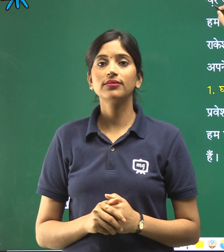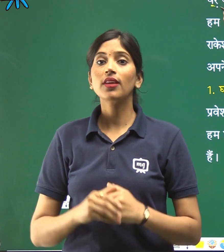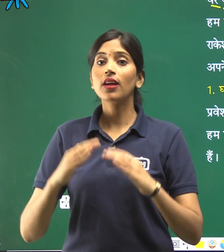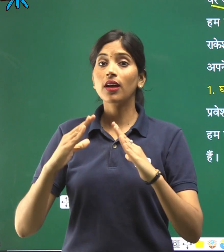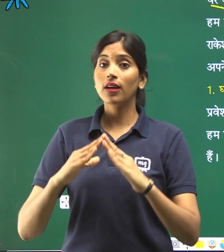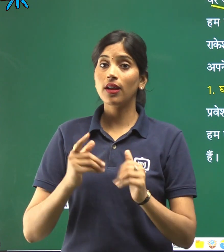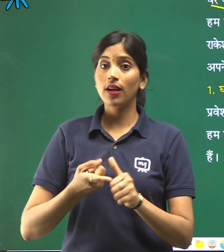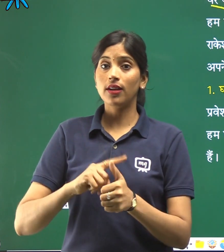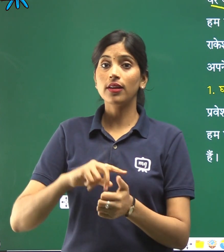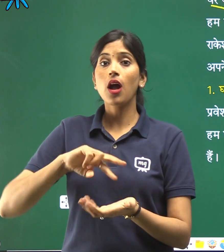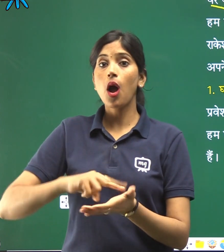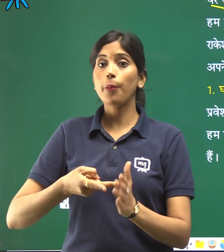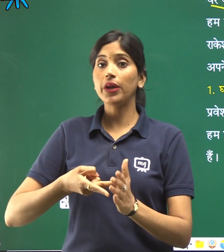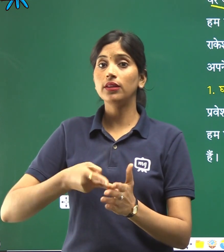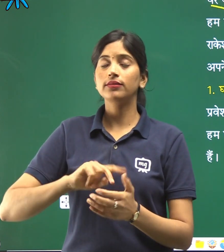घर का अर्थ